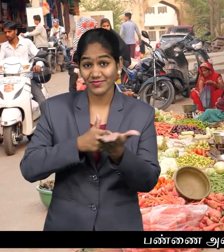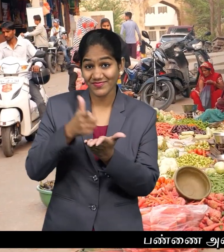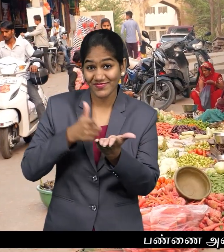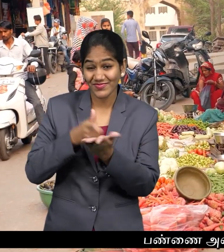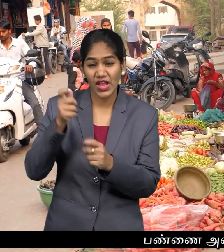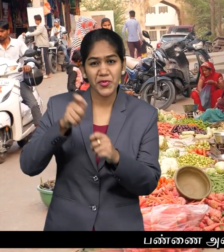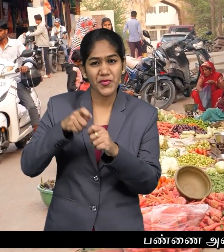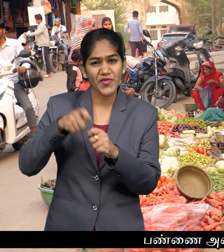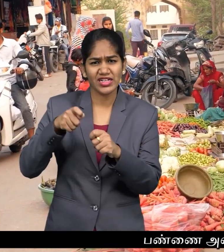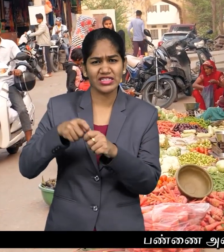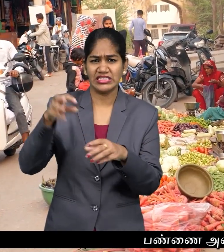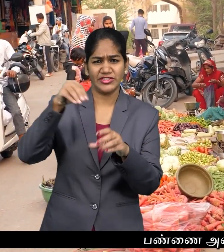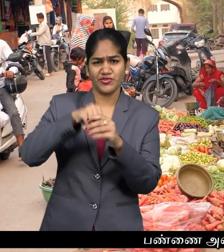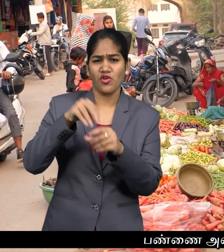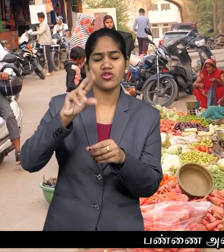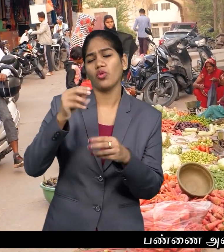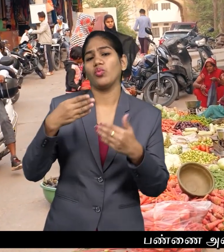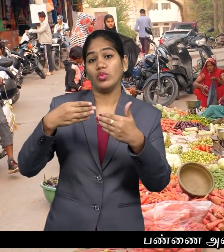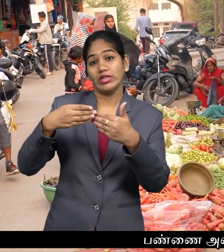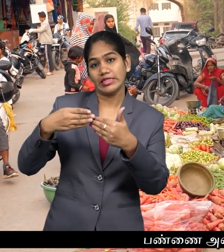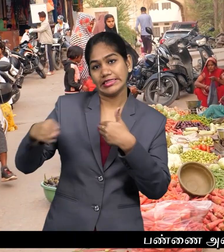பண்ணை அல்லாத நடவடிக்கைகள்.